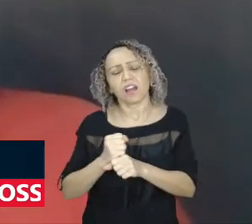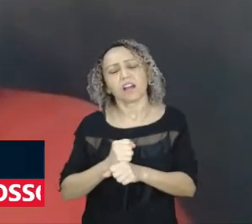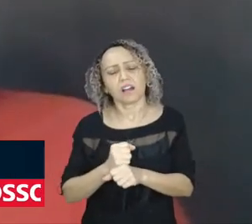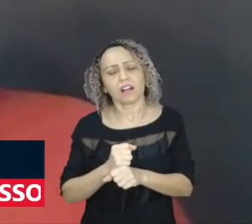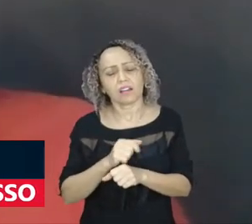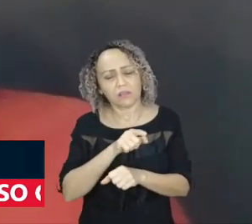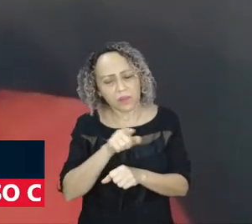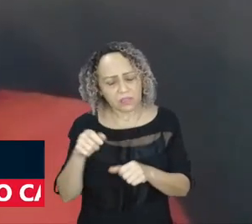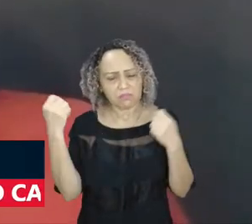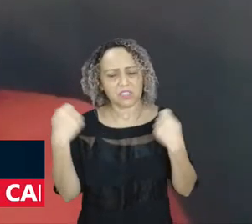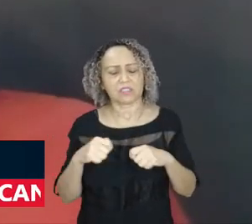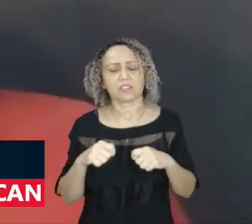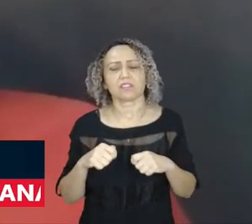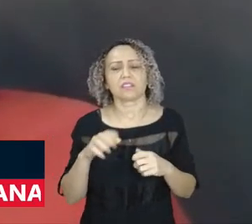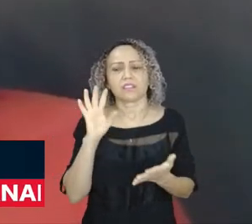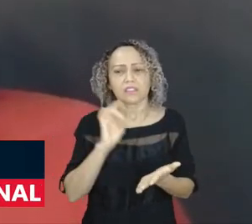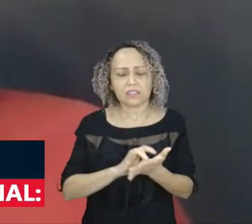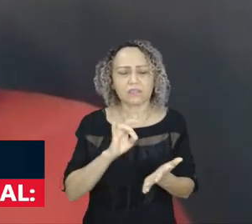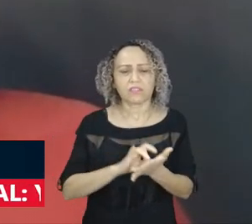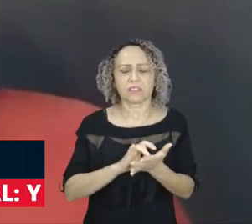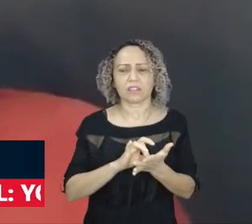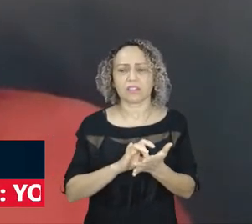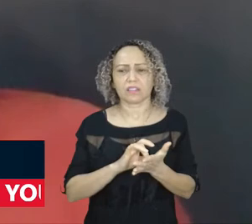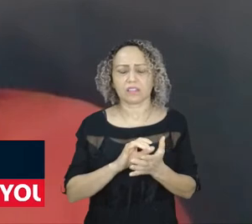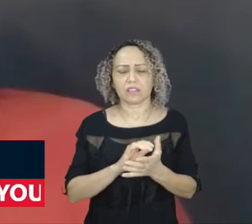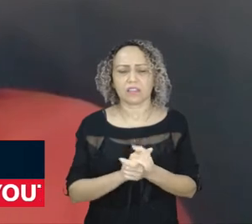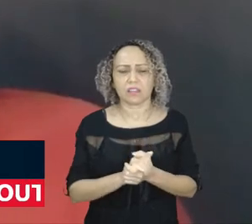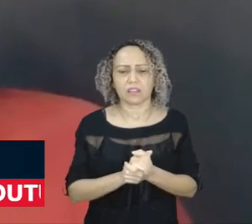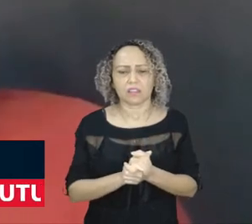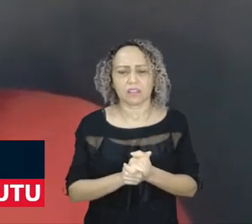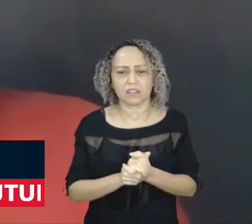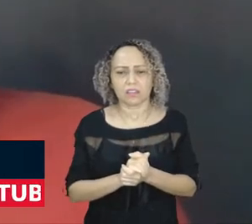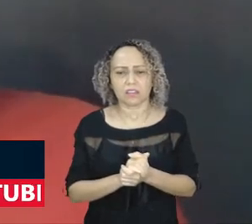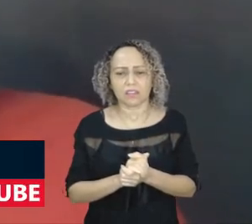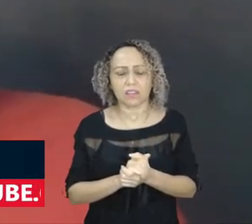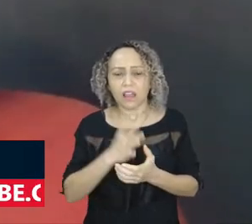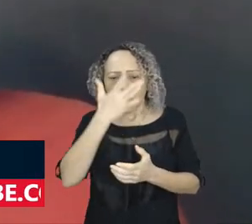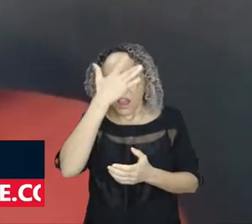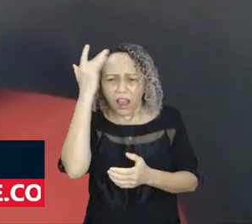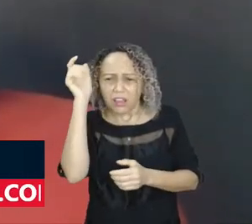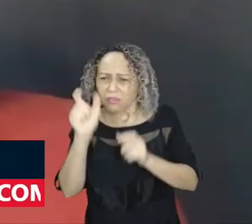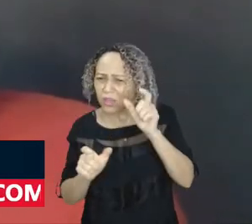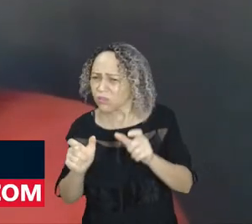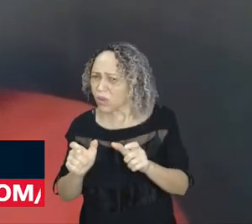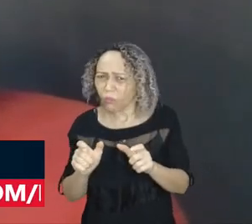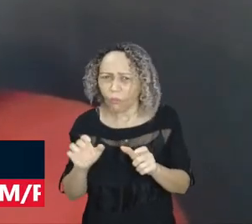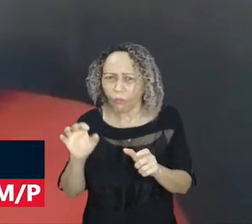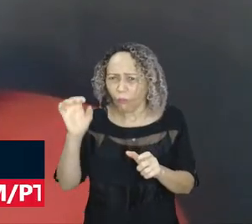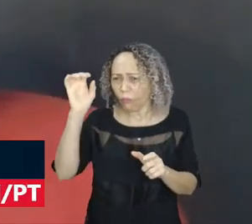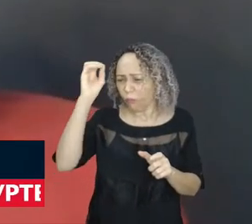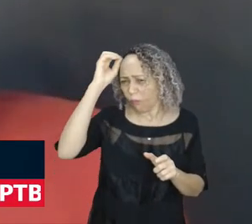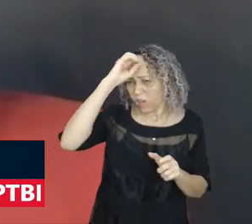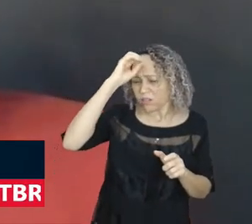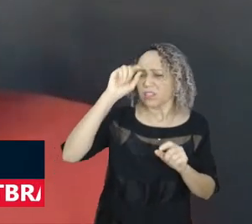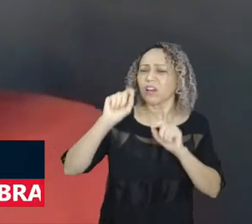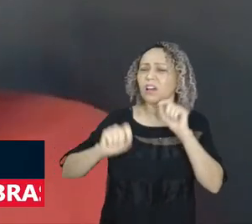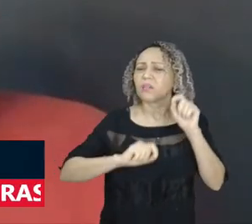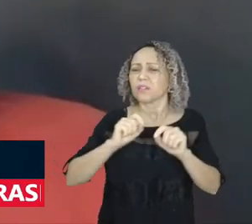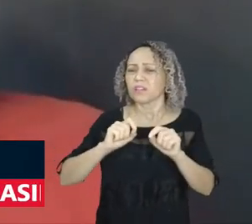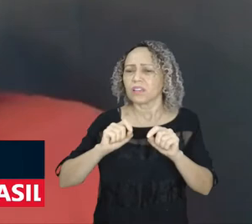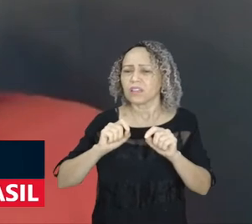realmente um empenho dos gestores. Quer dizer, as pessoas não sabem, mas a administração pública federal